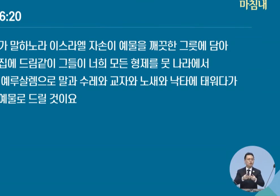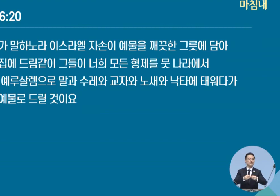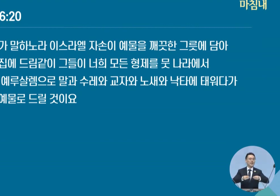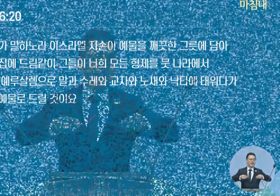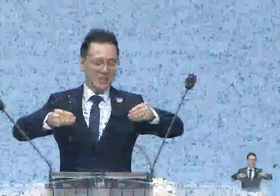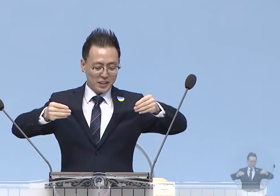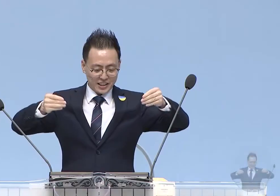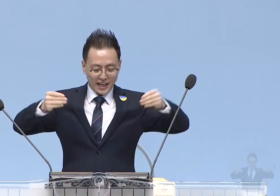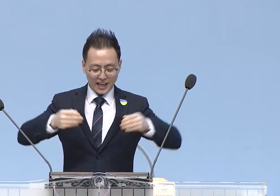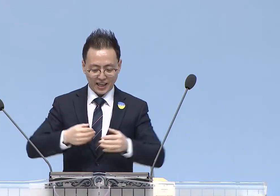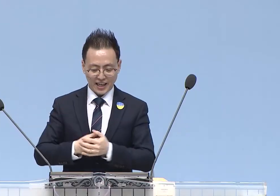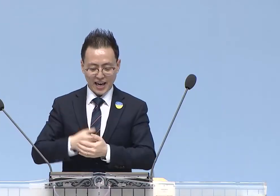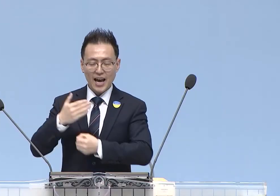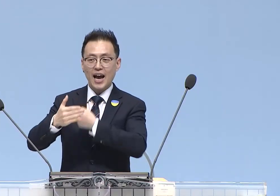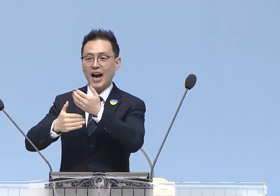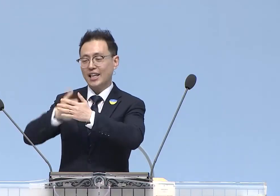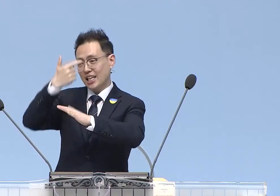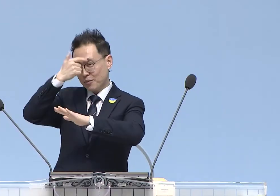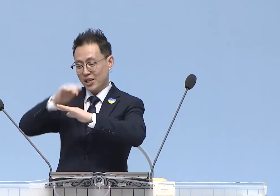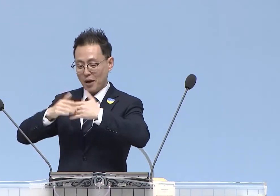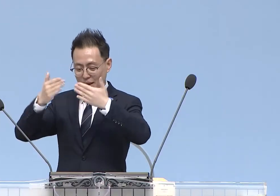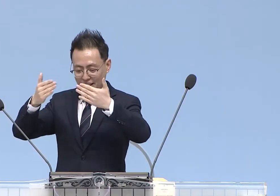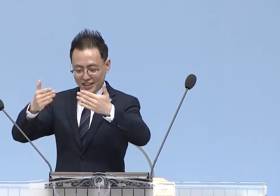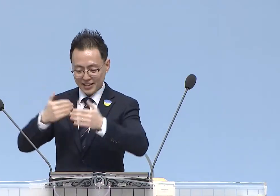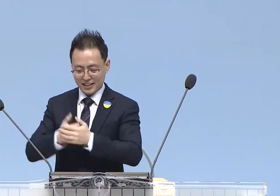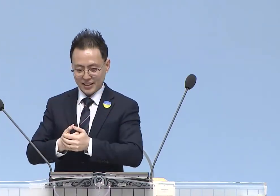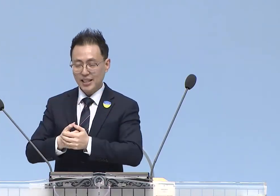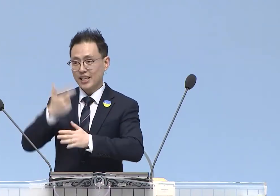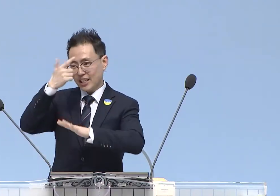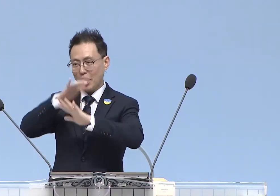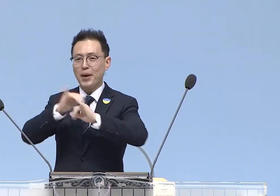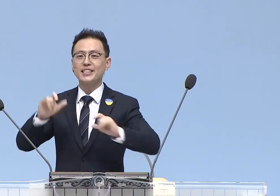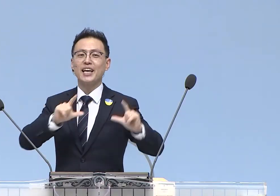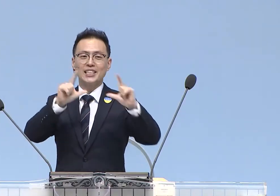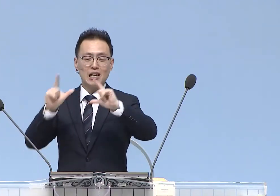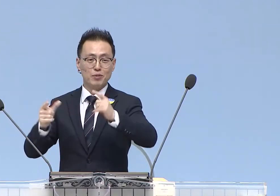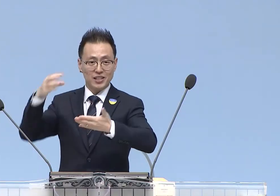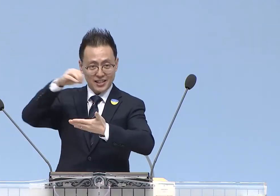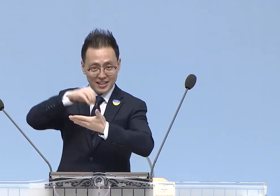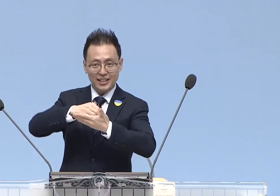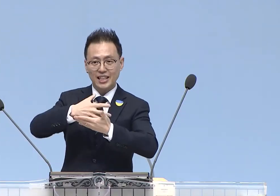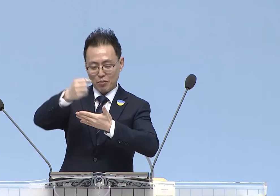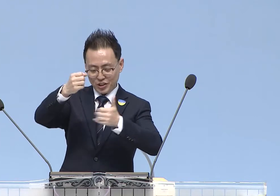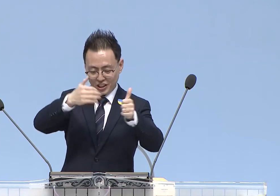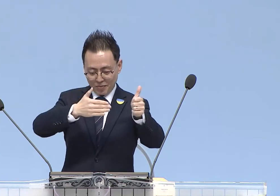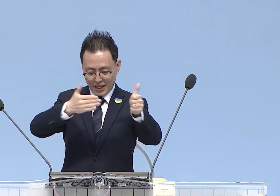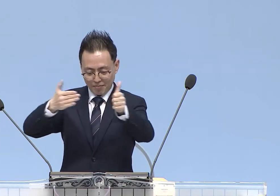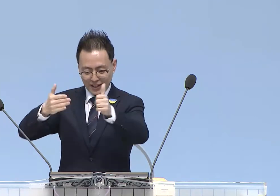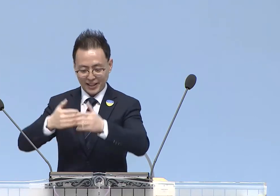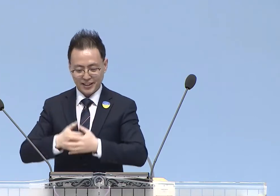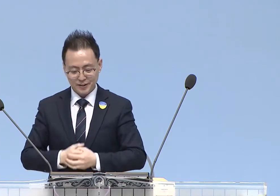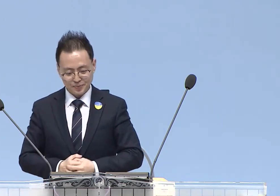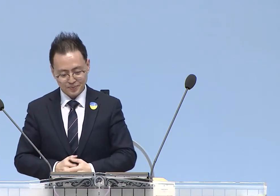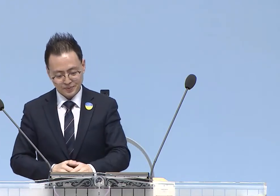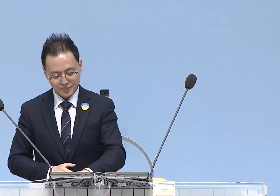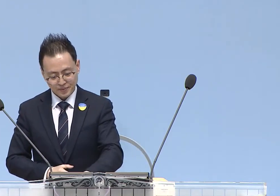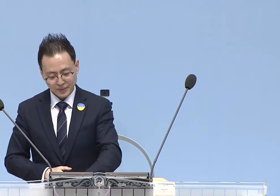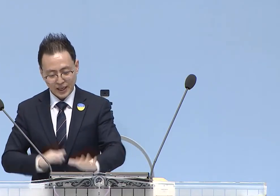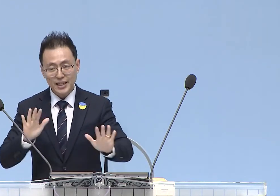우리의 그릇에 하나님을 예배하는 예배자의 삶을 담으시기 바랍니다.